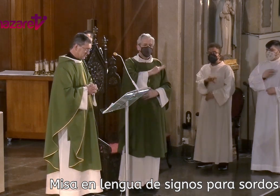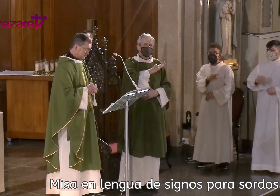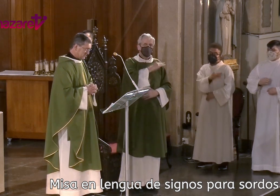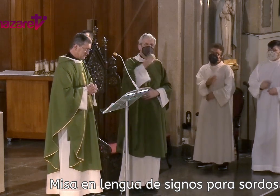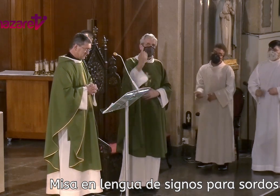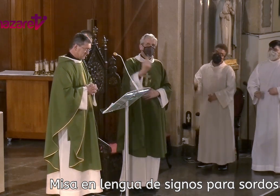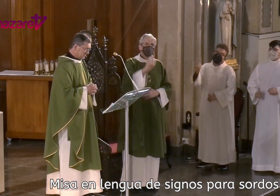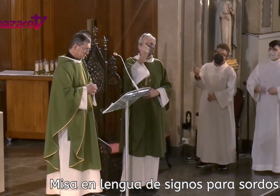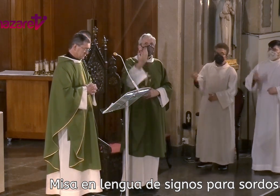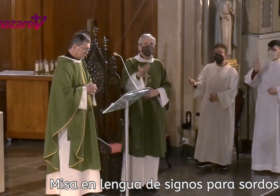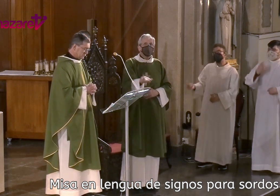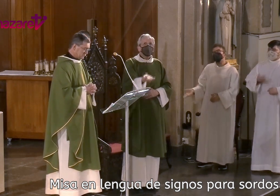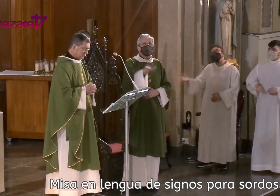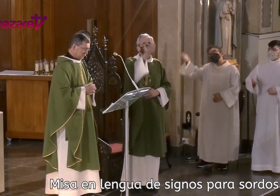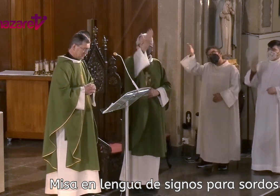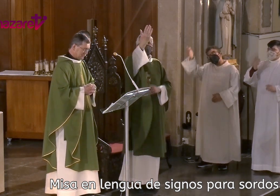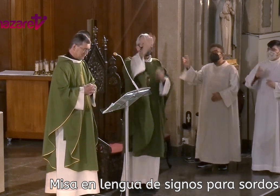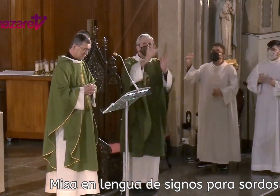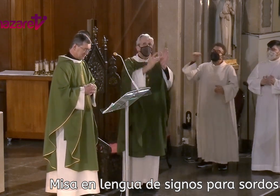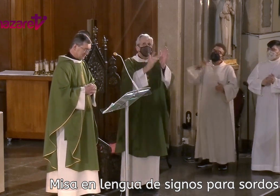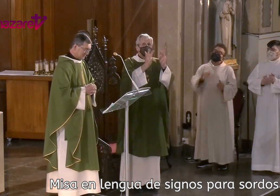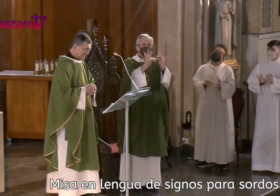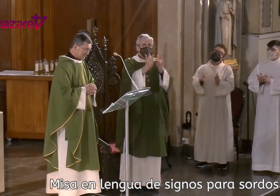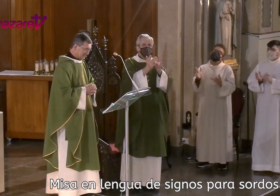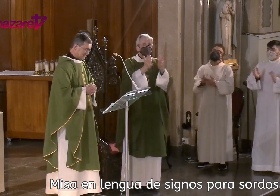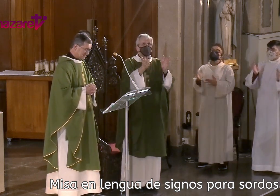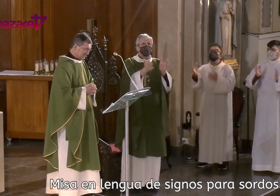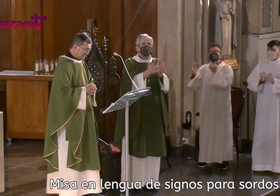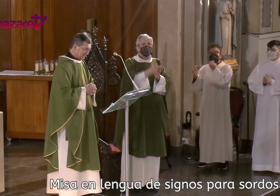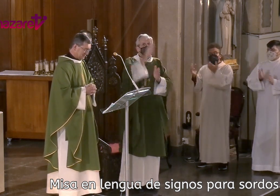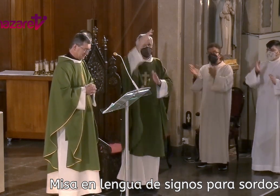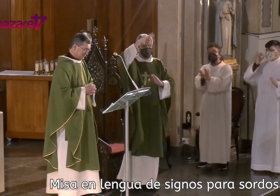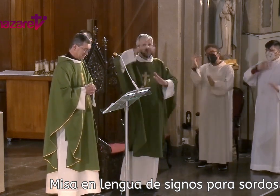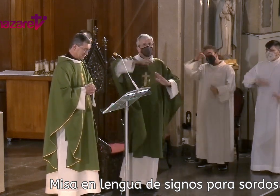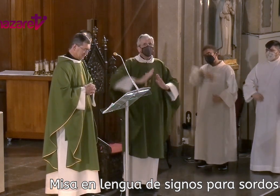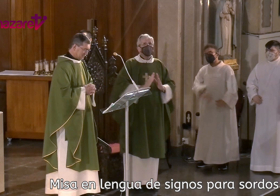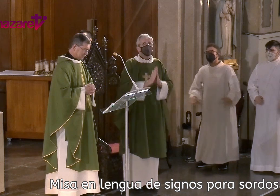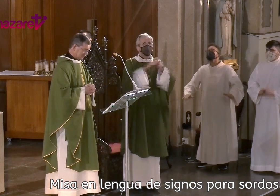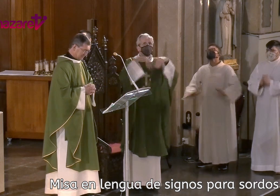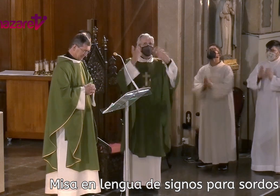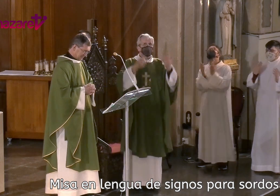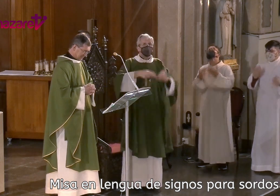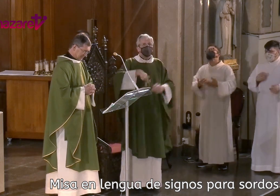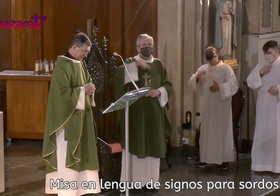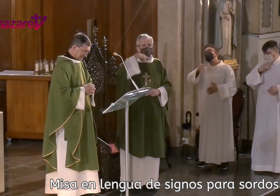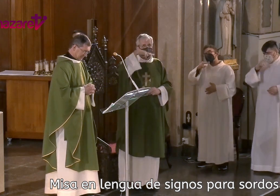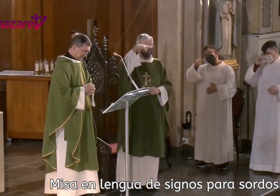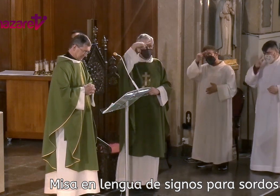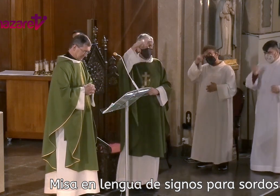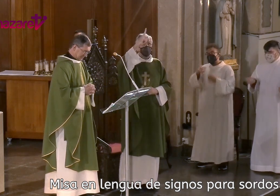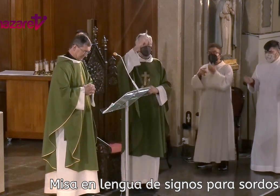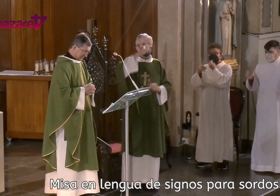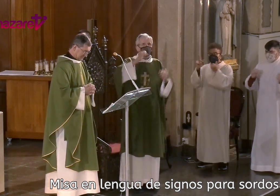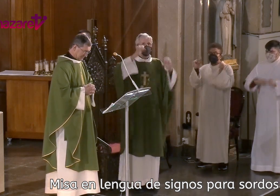Señor, solo tú, altísimo Jesucristo, con el Espíritu Santo, en la gloria de Dios